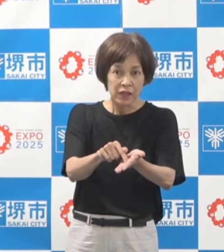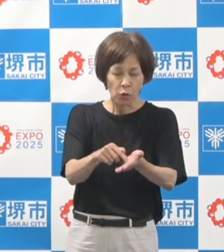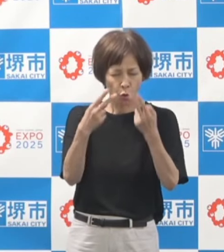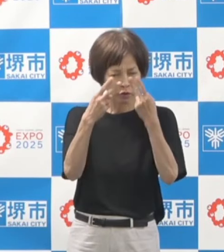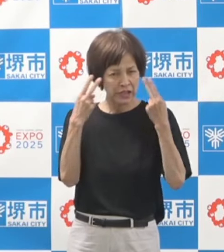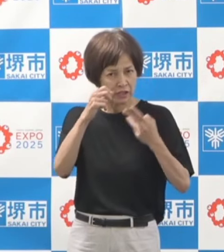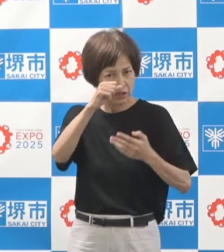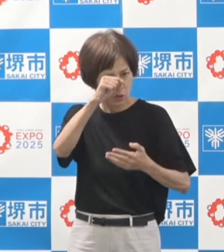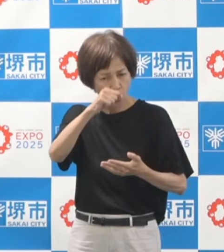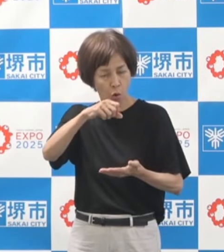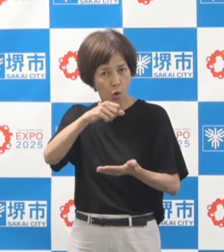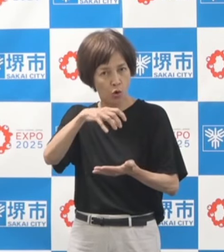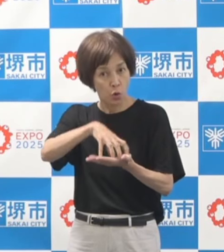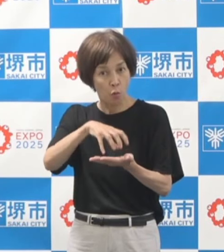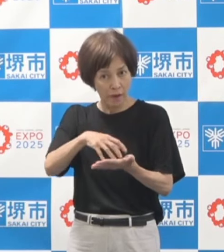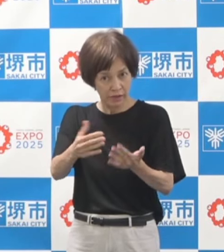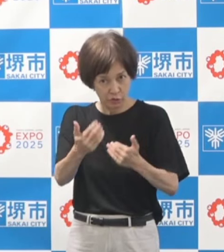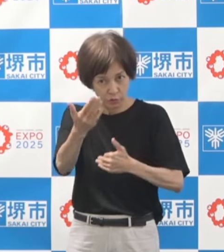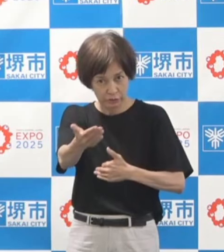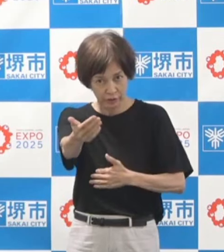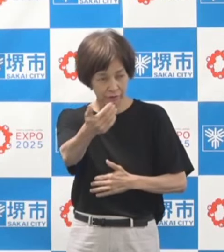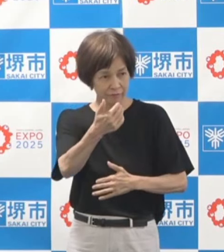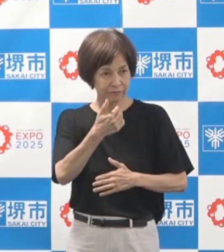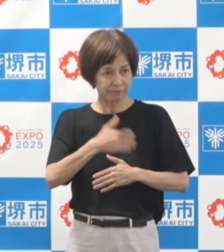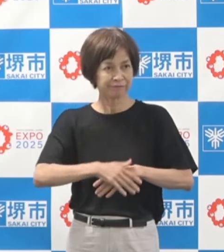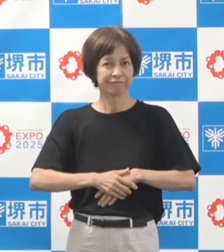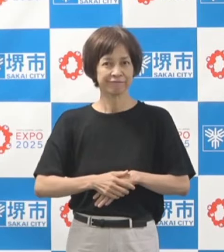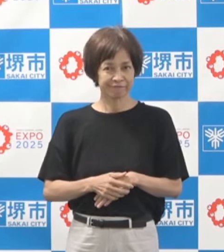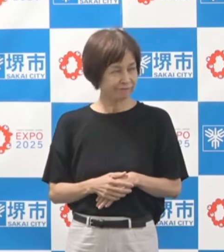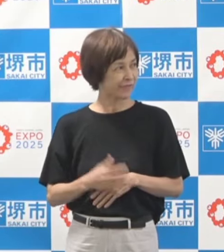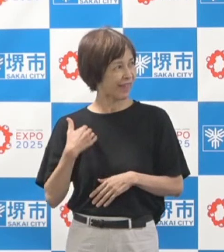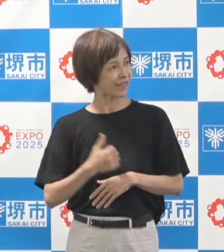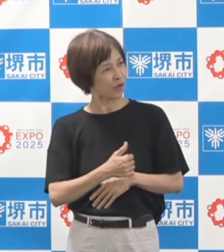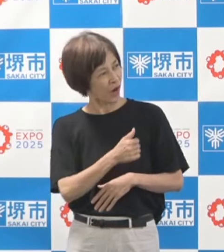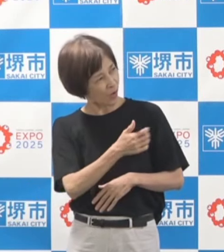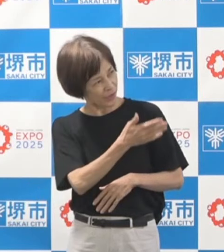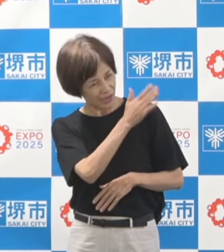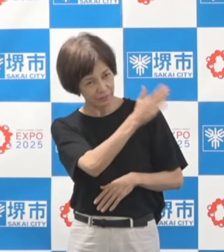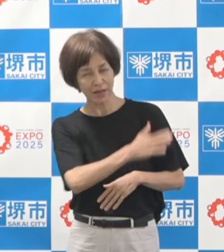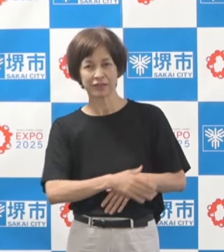というのは必要になってくるんですか。 それでは担当課よろしくお願いします。